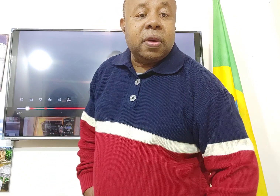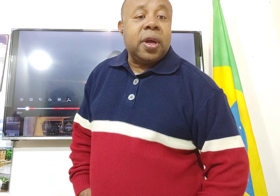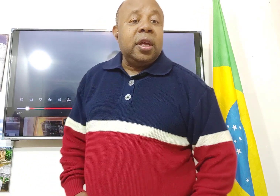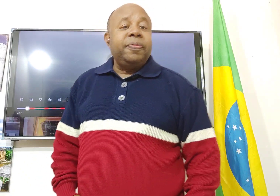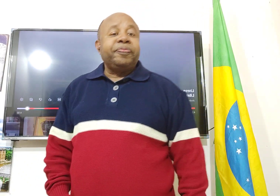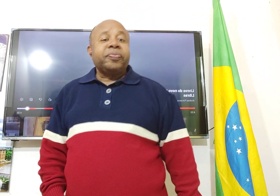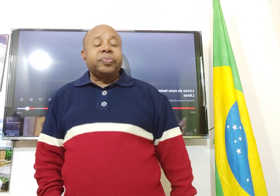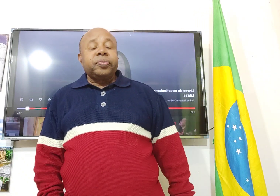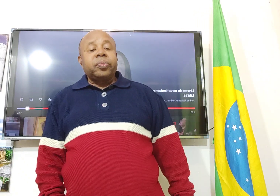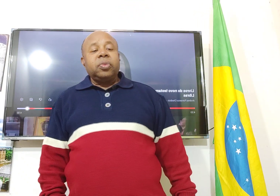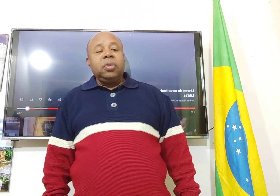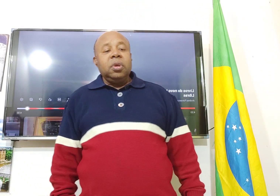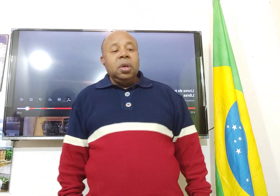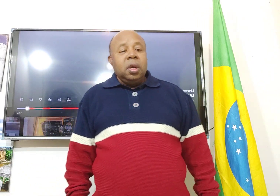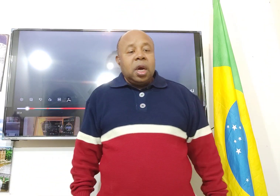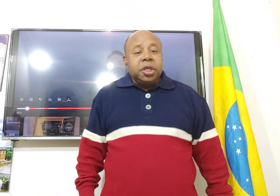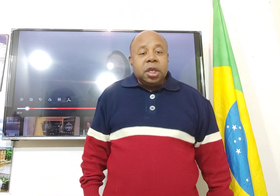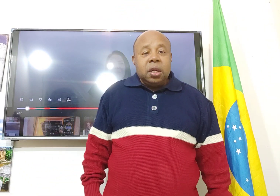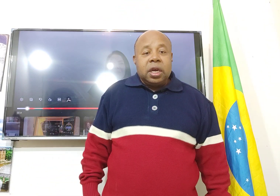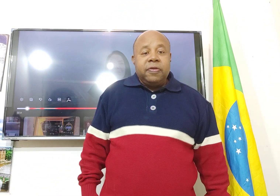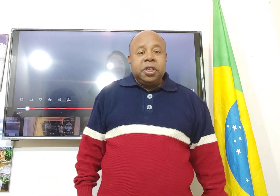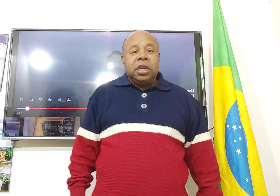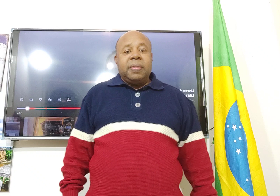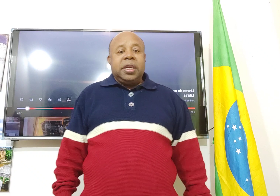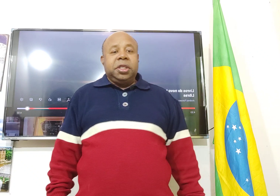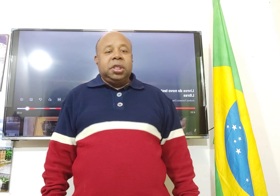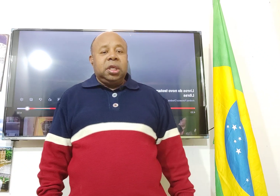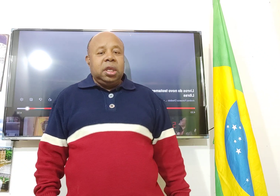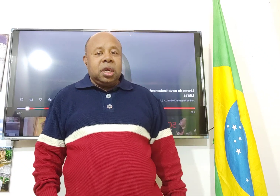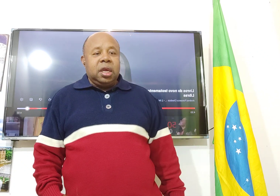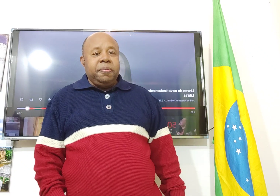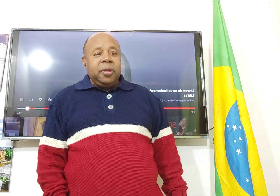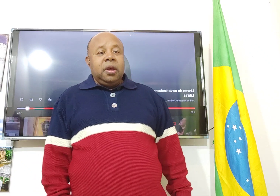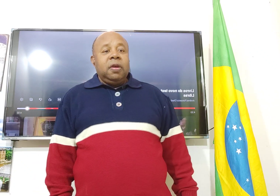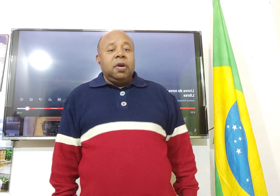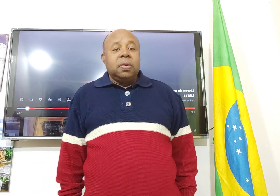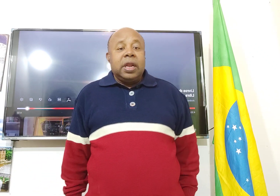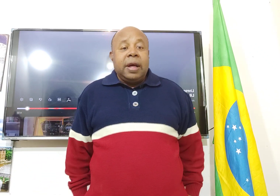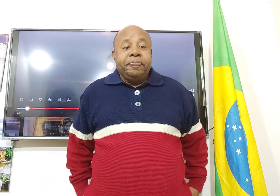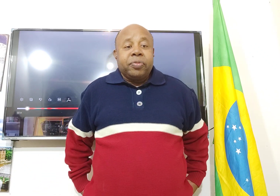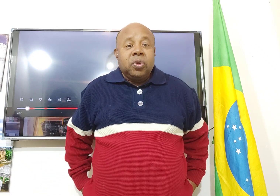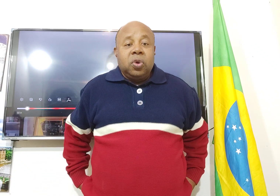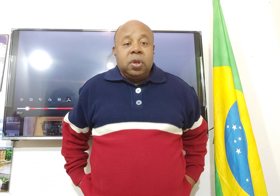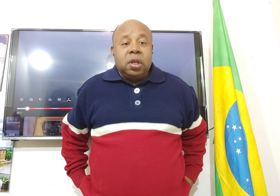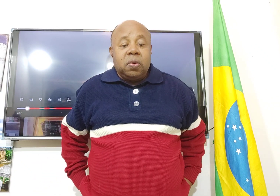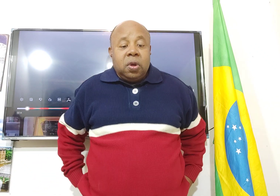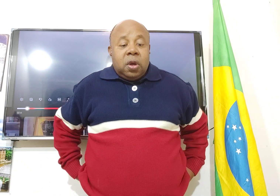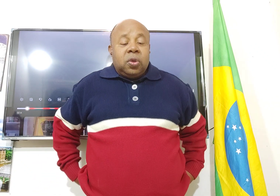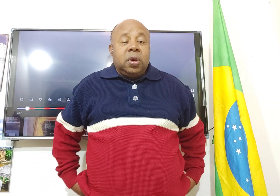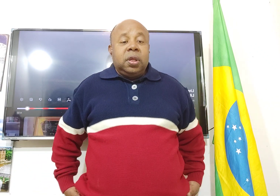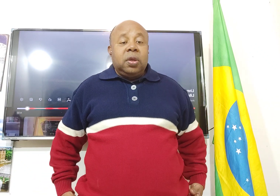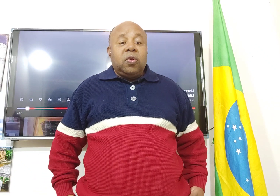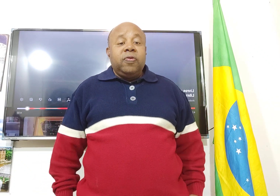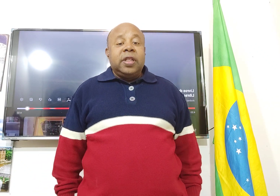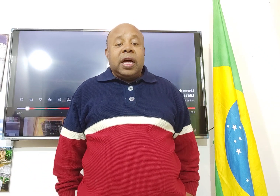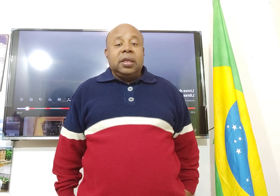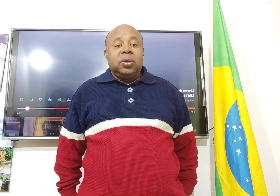aí. Aí chegando, cada vez chega mais gente linda aqui. Vamos lá. Todas estão convidadas